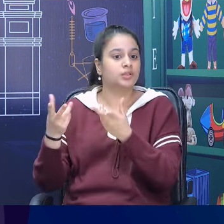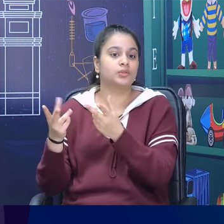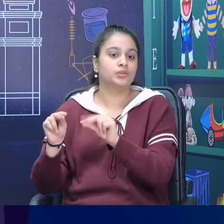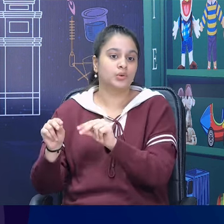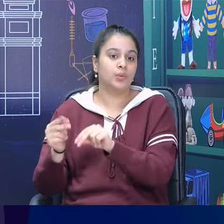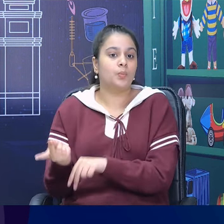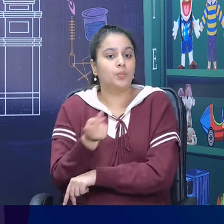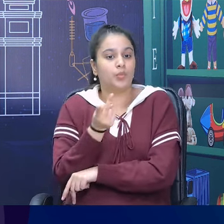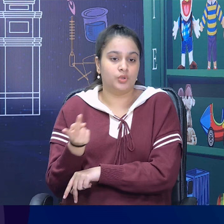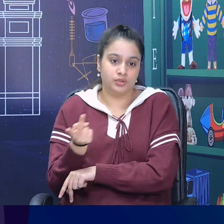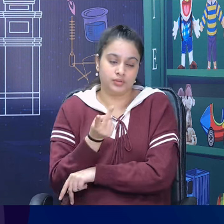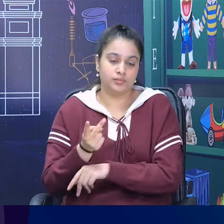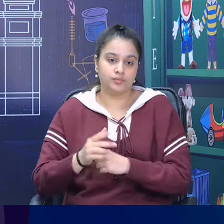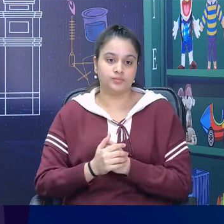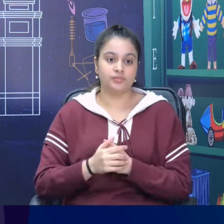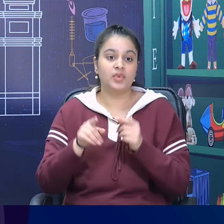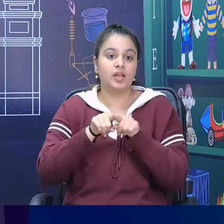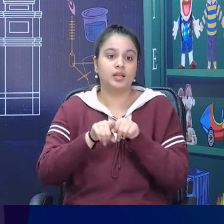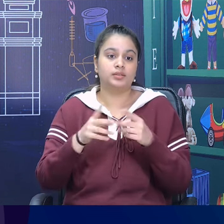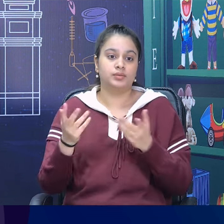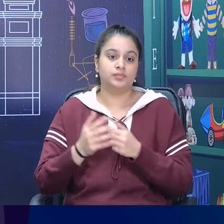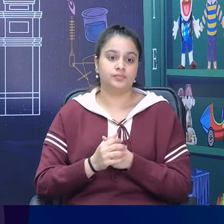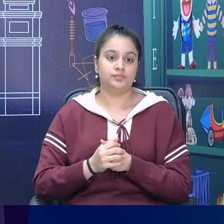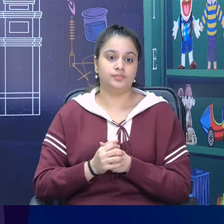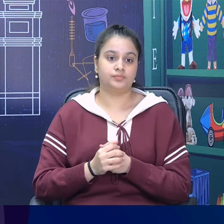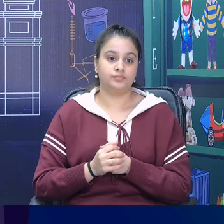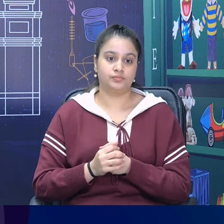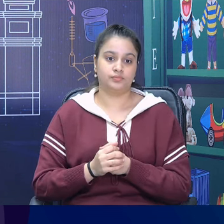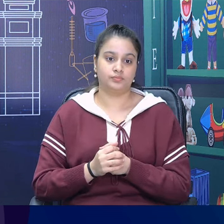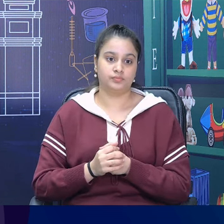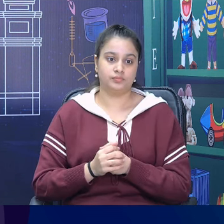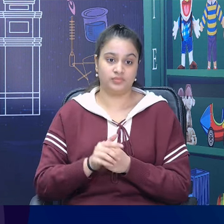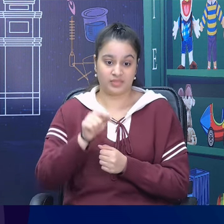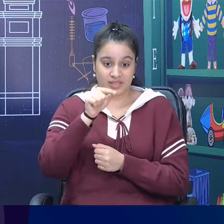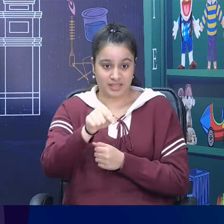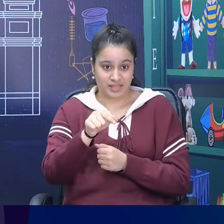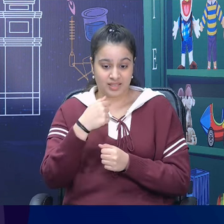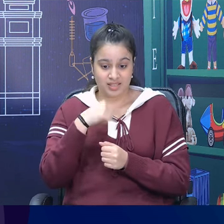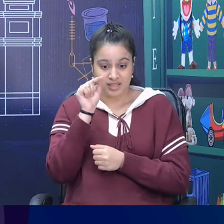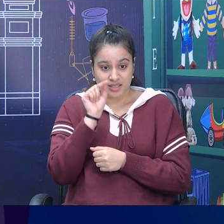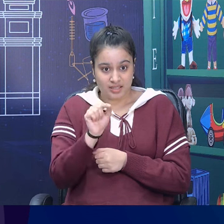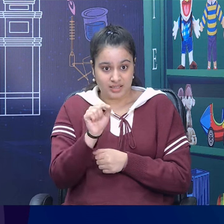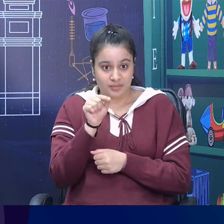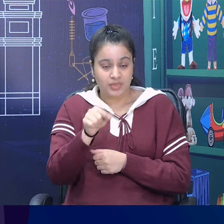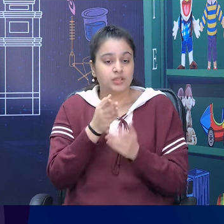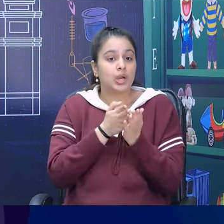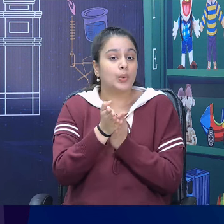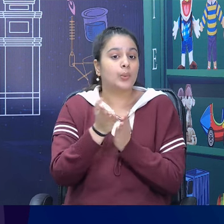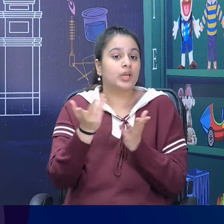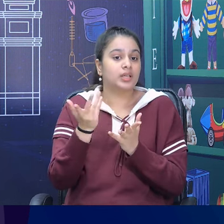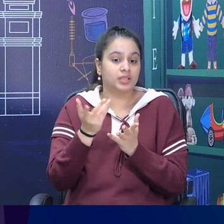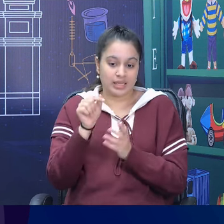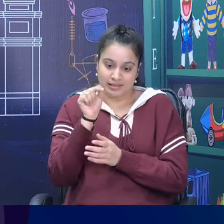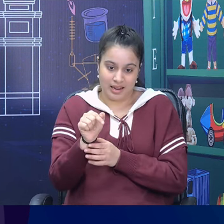है जैसे एग्जांपल में से हम देखते हैं एक बार नॉन टर्मिनेटिंग एंड नॉन रिपीटिंग डेसिमल्स आर वन ऑफ द टाइप्स ऑफ डेसीमल